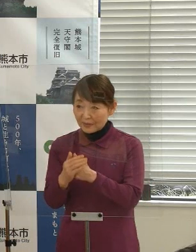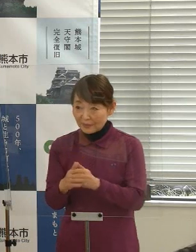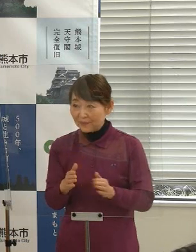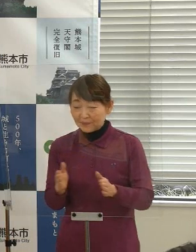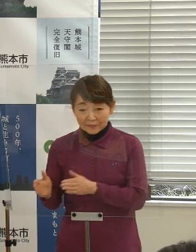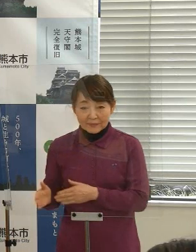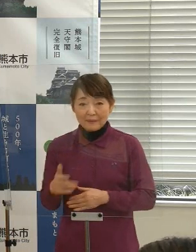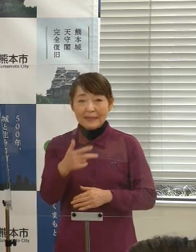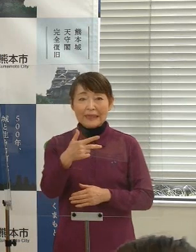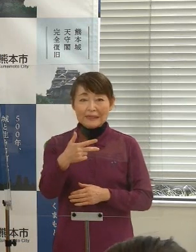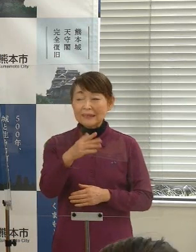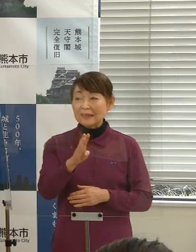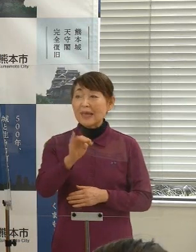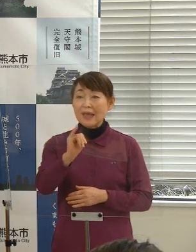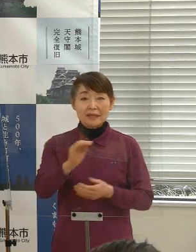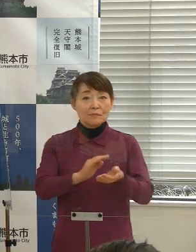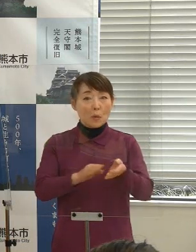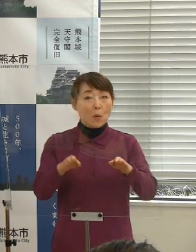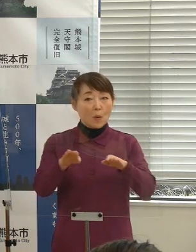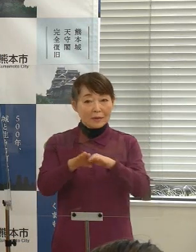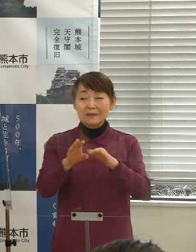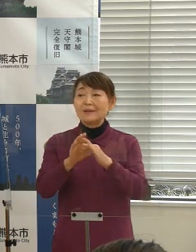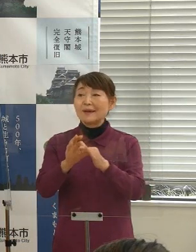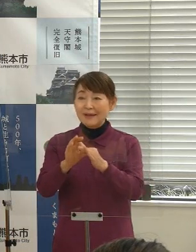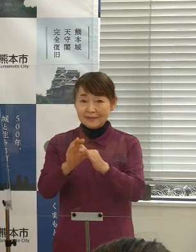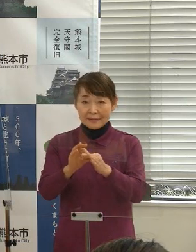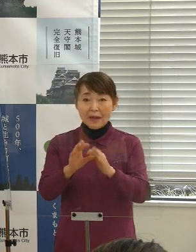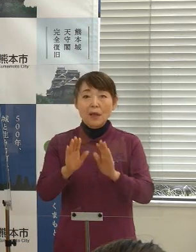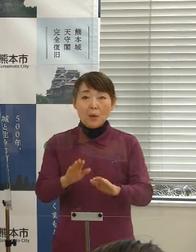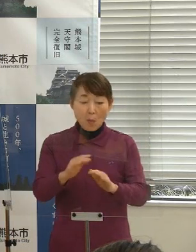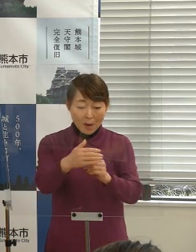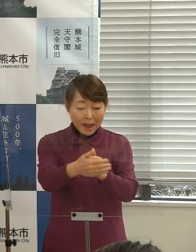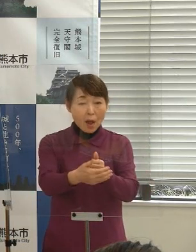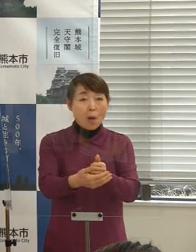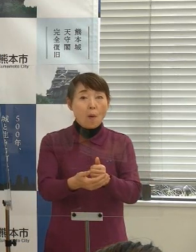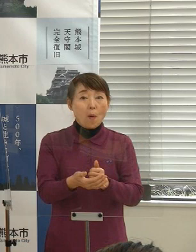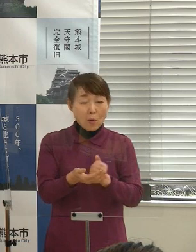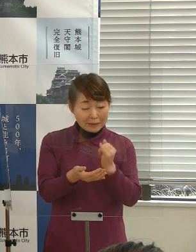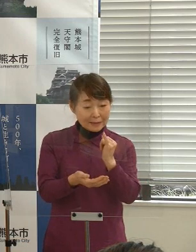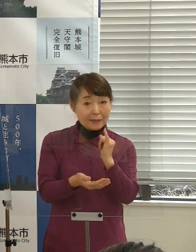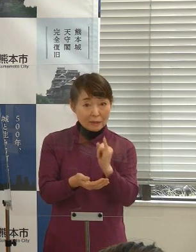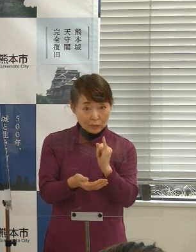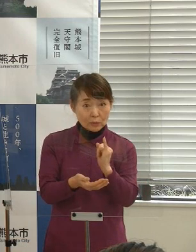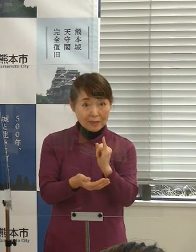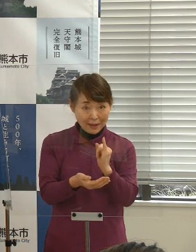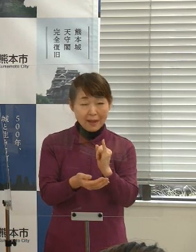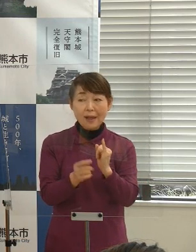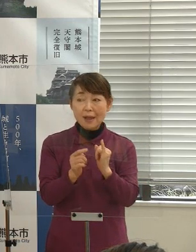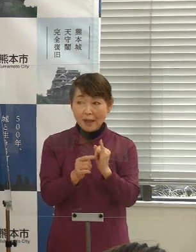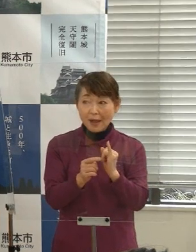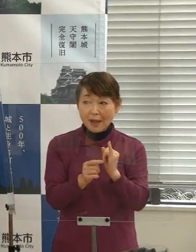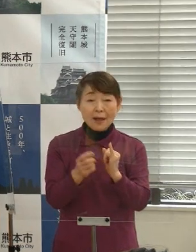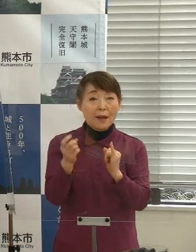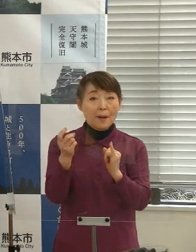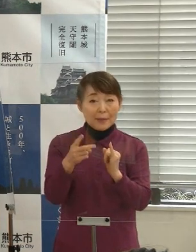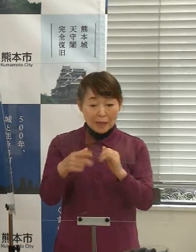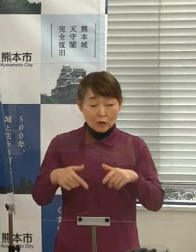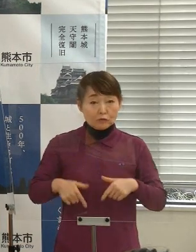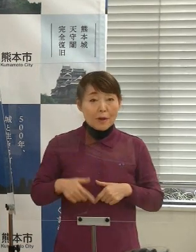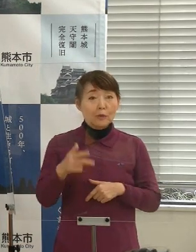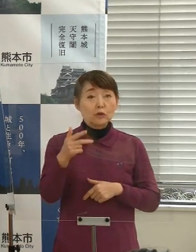してなんですけれども、今回の保護されている女性のことに関して、また再度熊本市の方